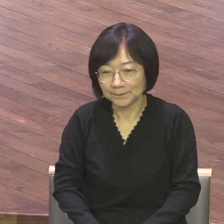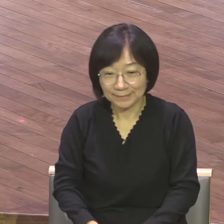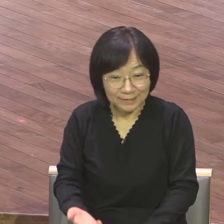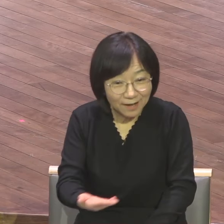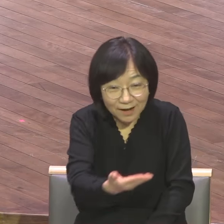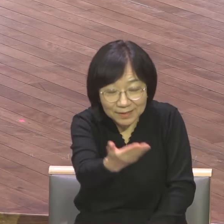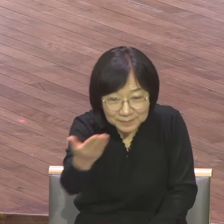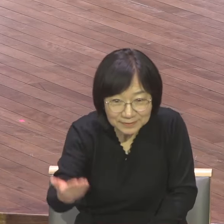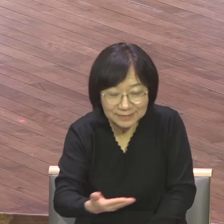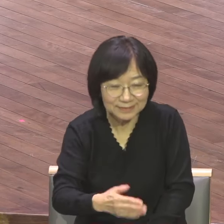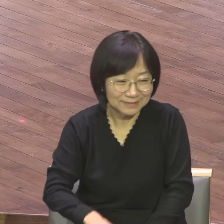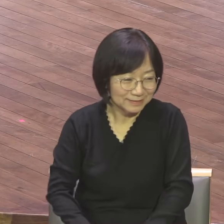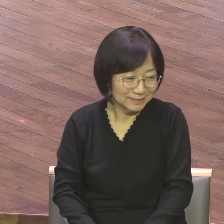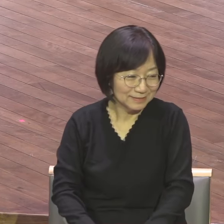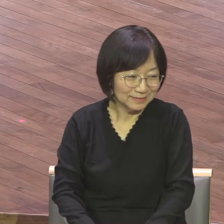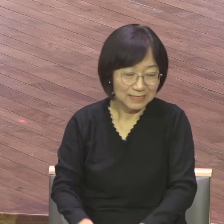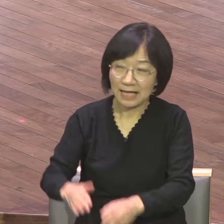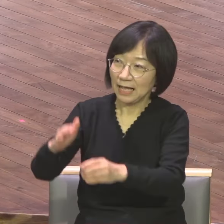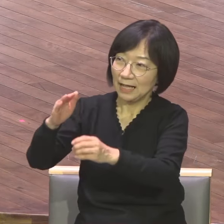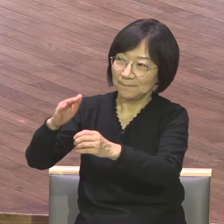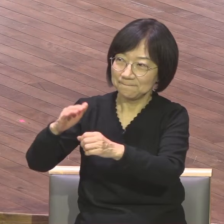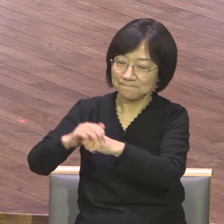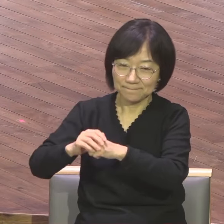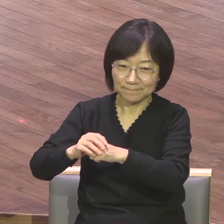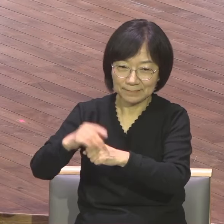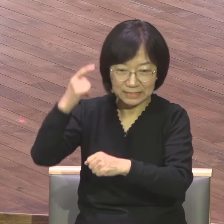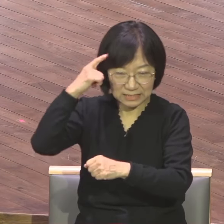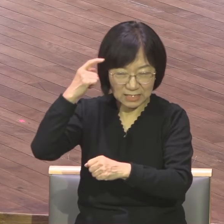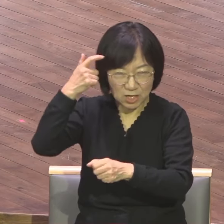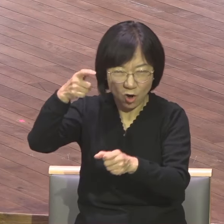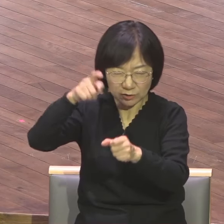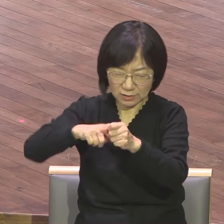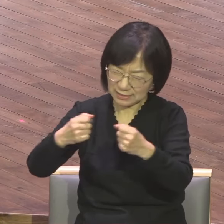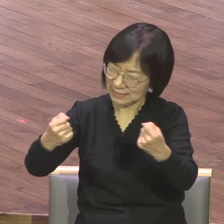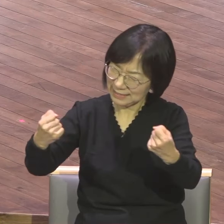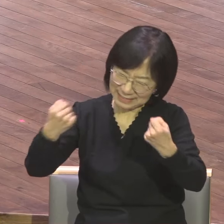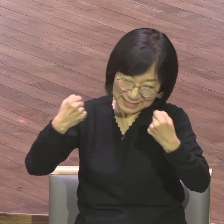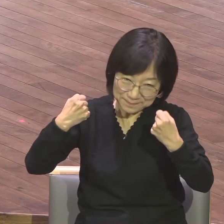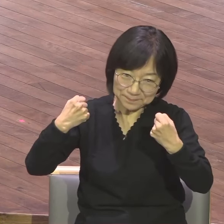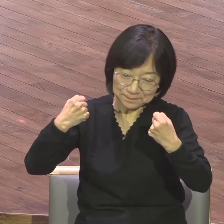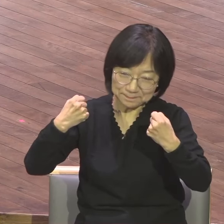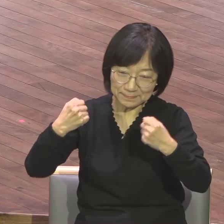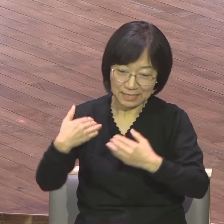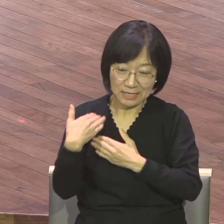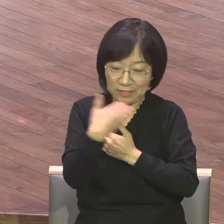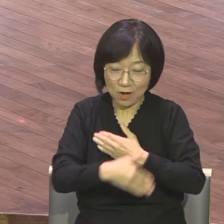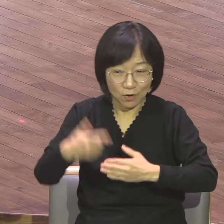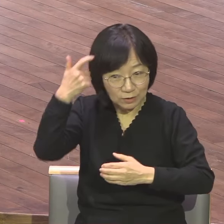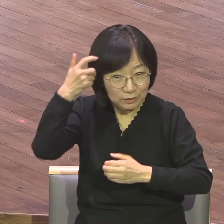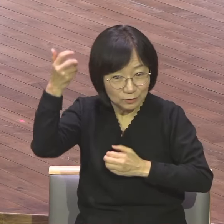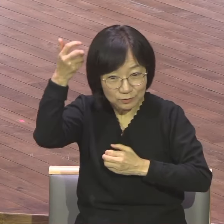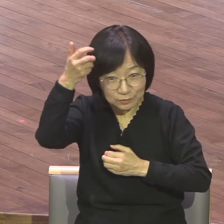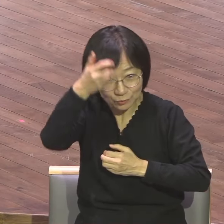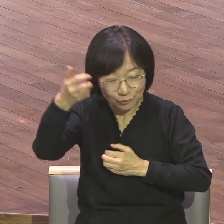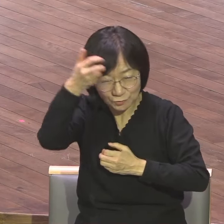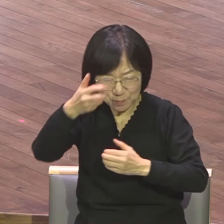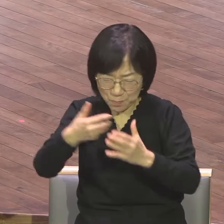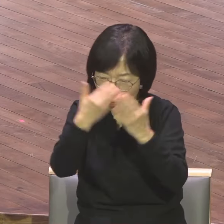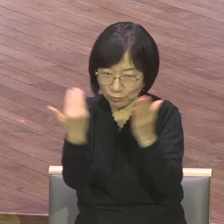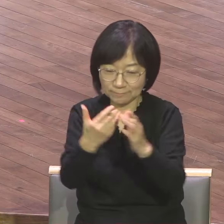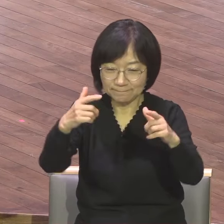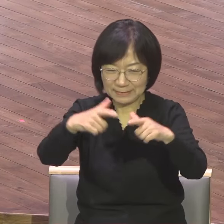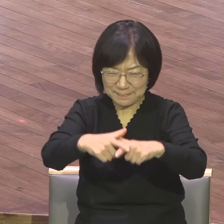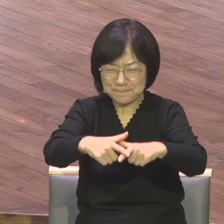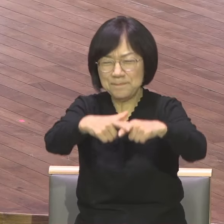영계 모든 성도들 2024년 도파민이 확 도는 삶, 생명적 역동 일으키는 그래서 영육 간의 모든 장막들을